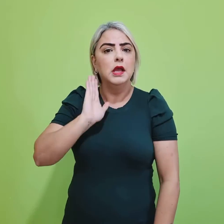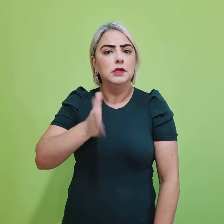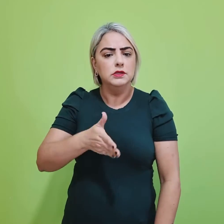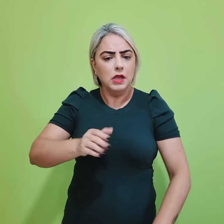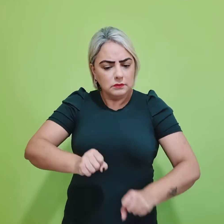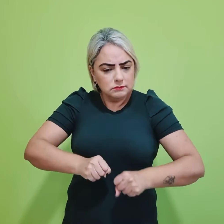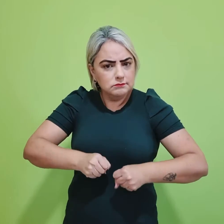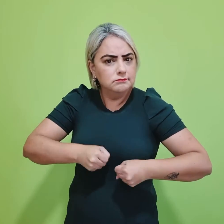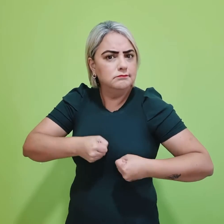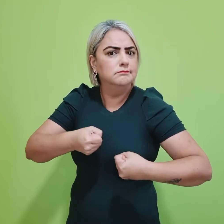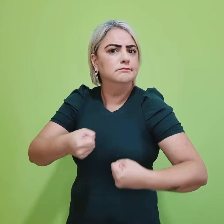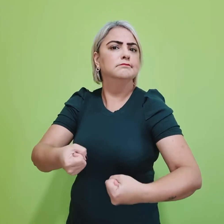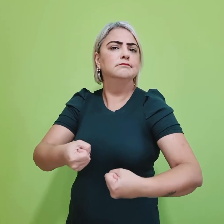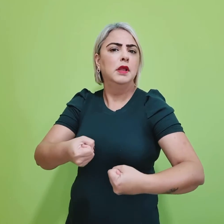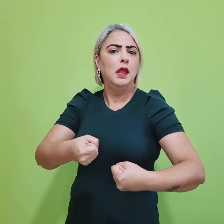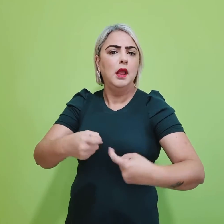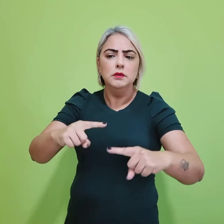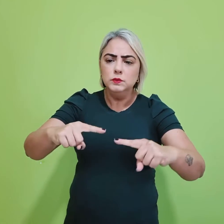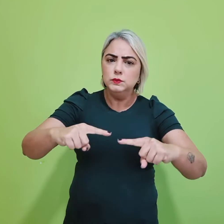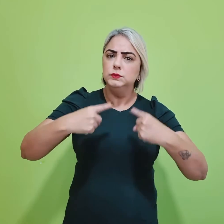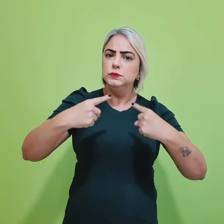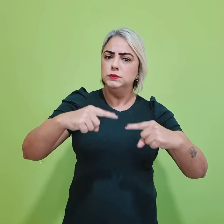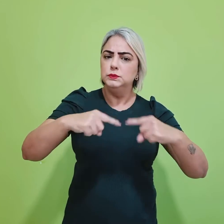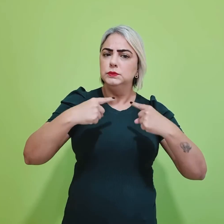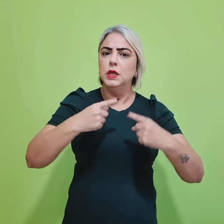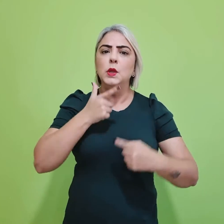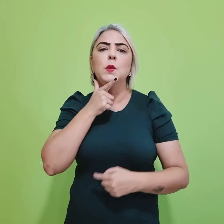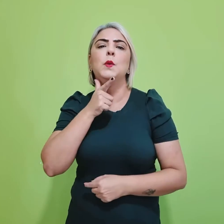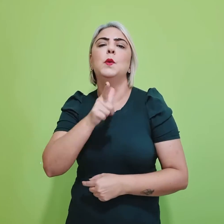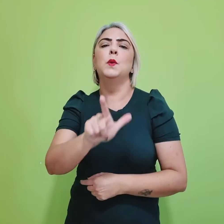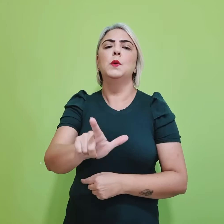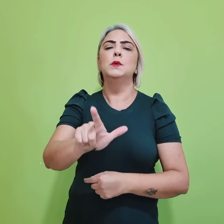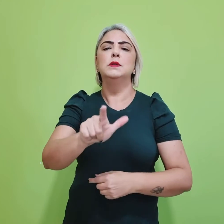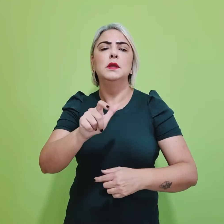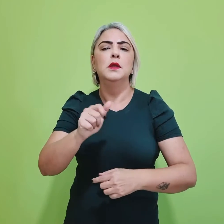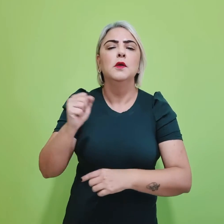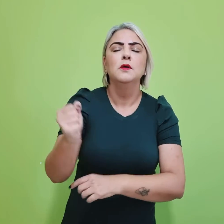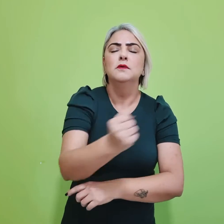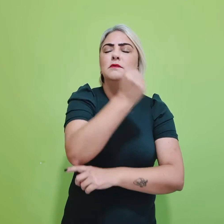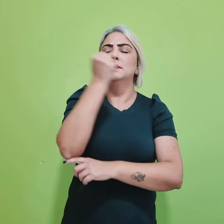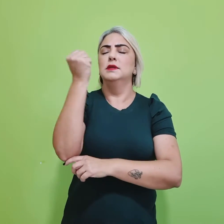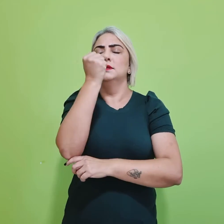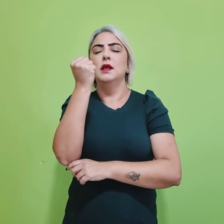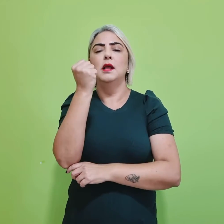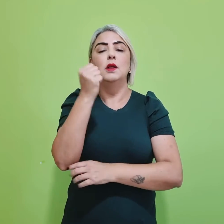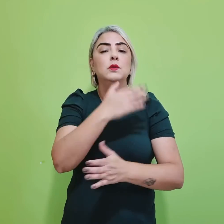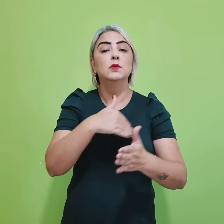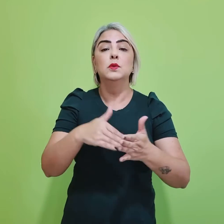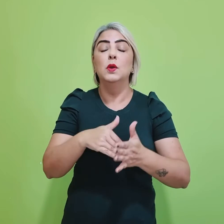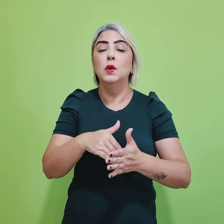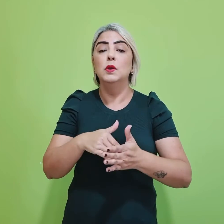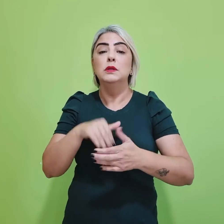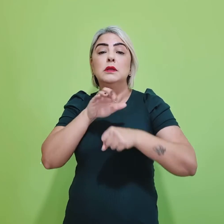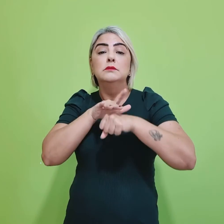já enfrentou grandes desafios e conseguiu vencer todas as epidemias